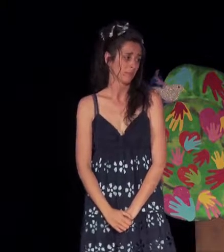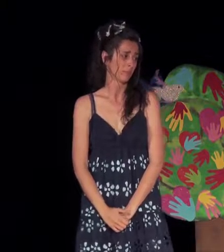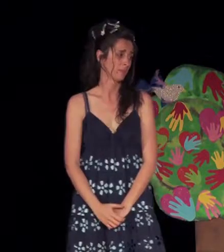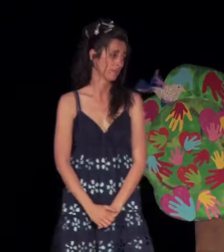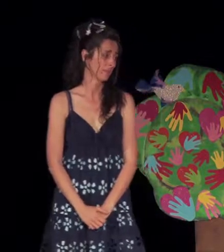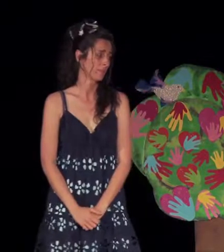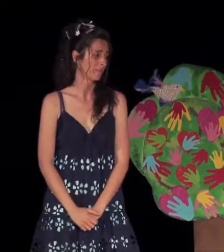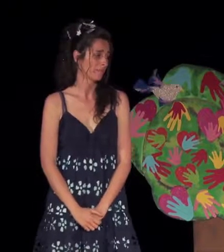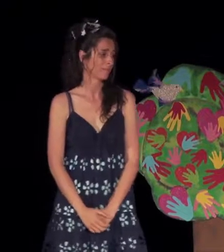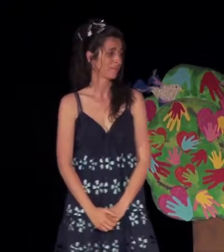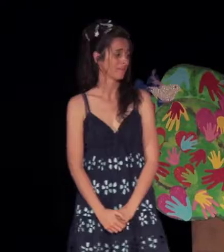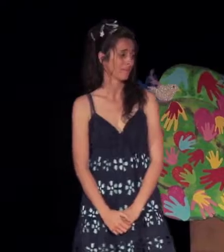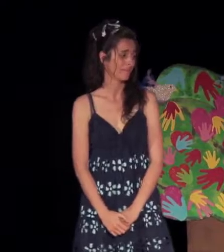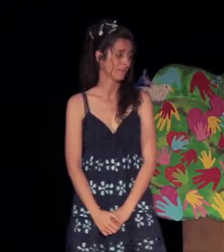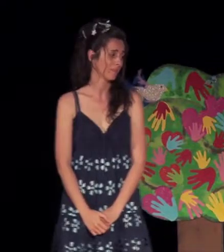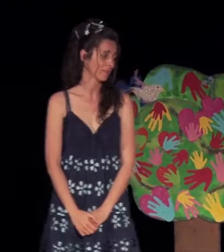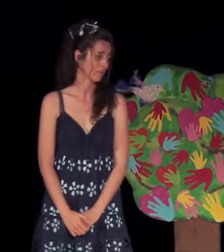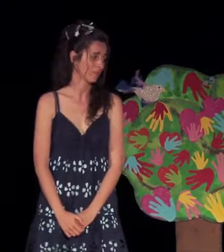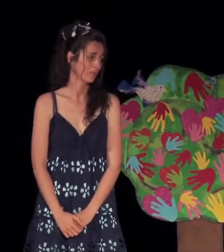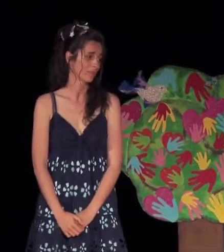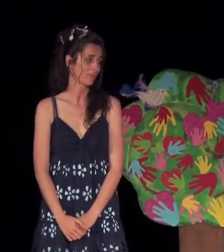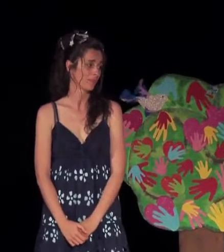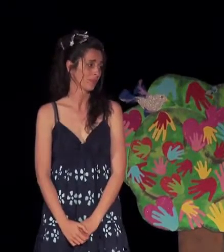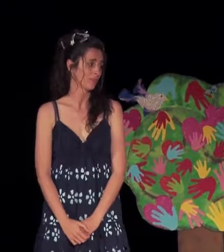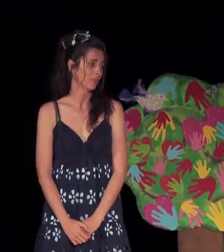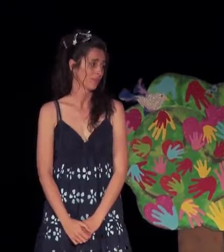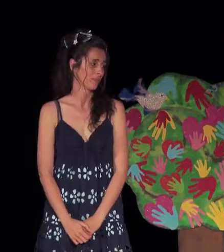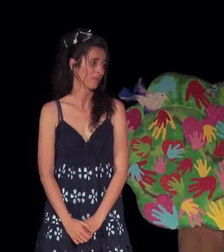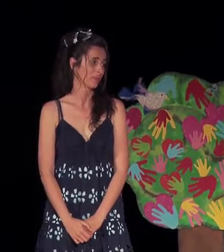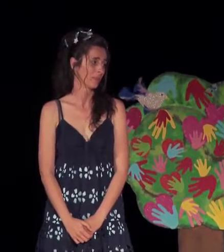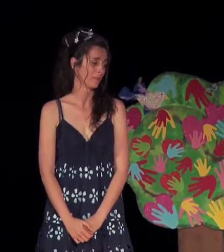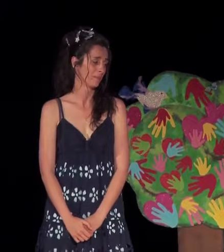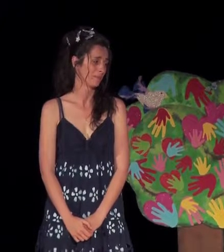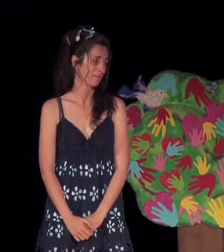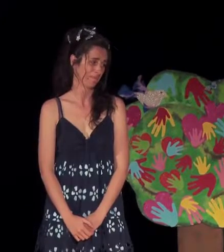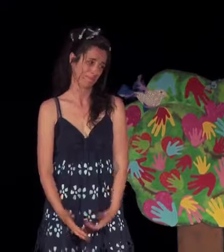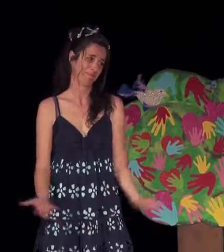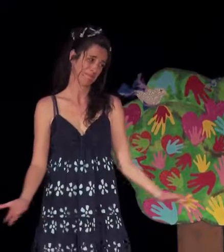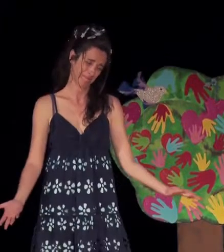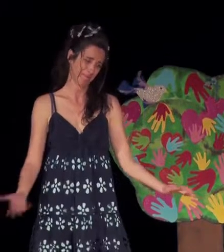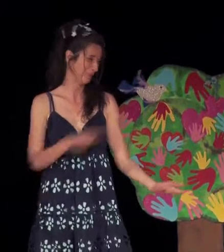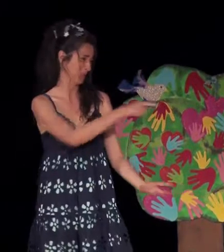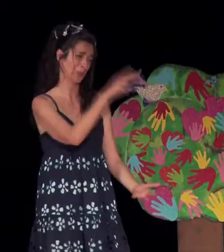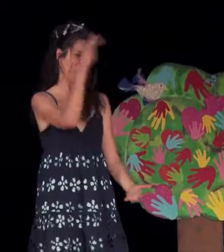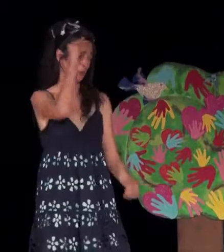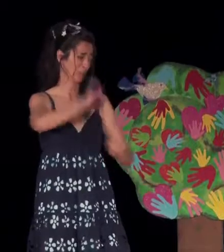Signer, c'est laisser les émotions du cœur s'exprimer. Tu as vraiment tout